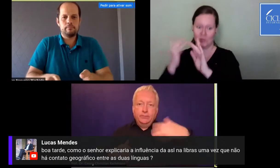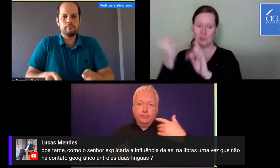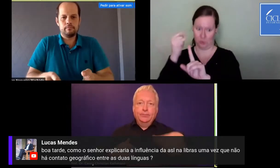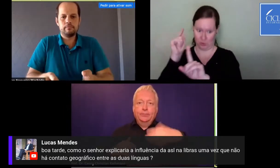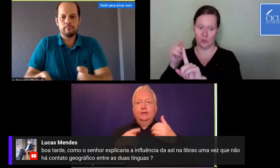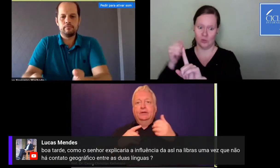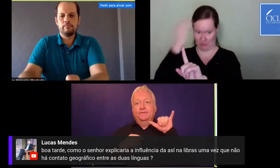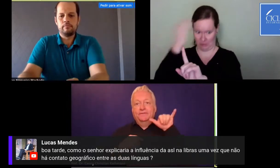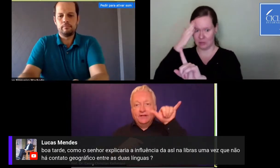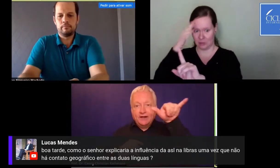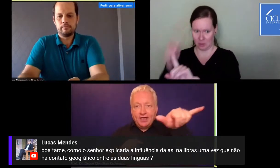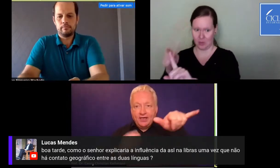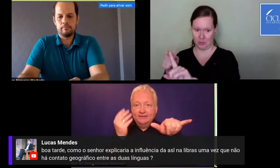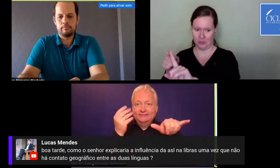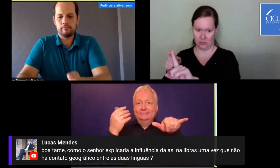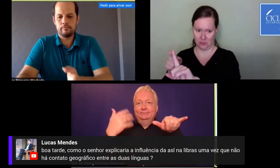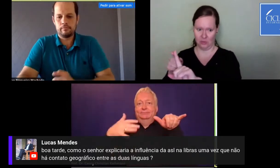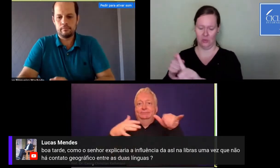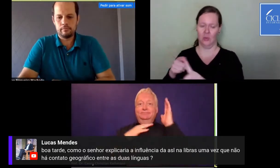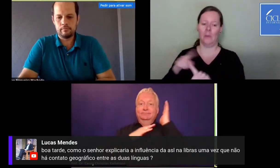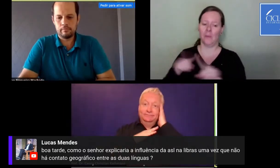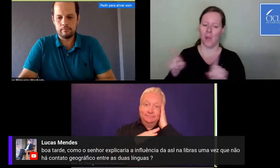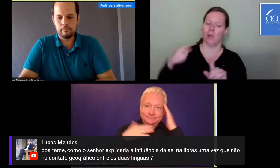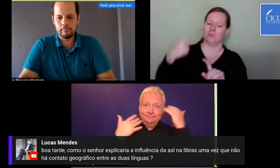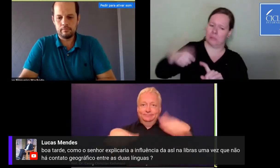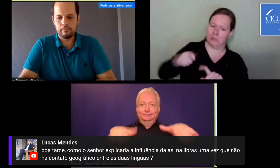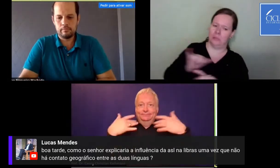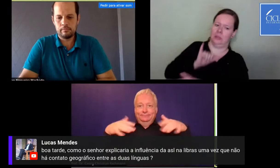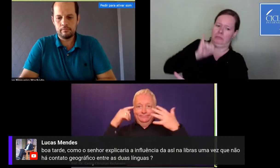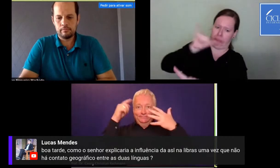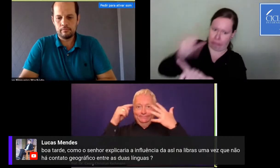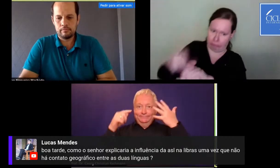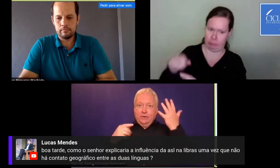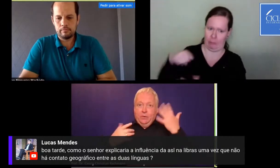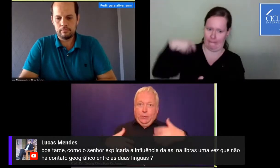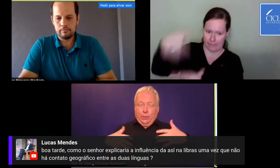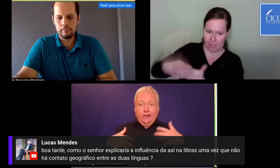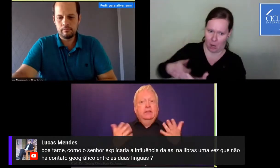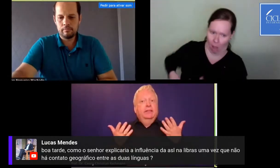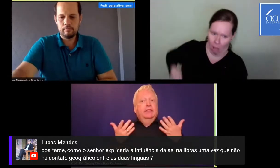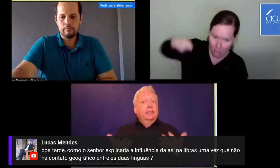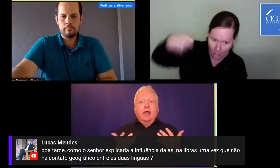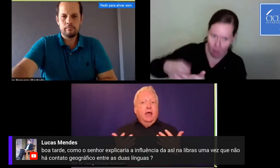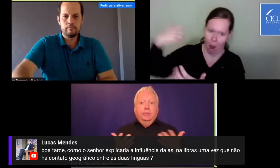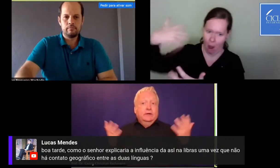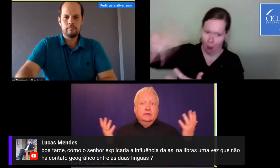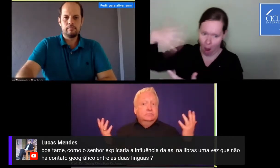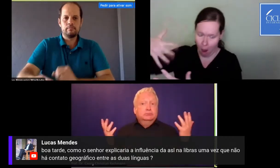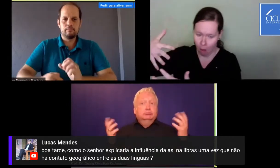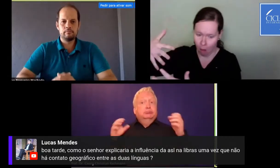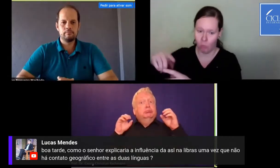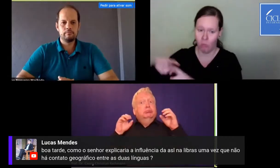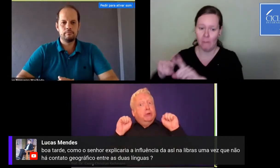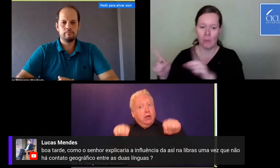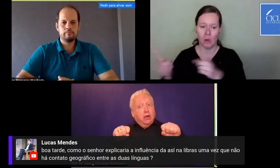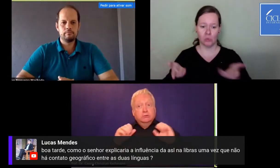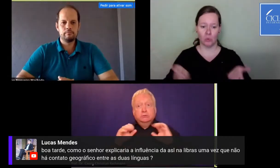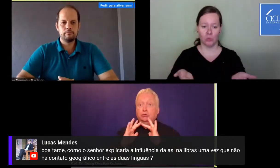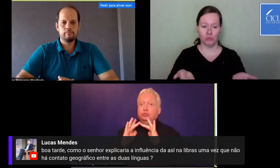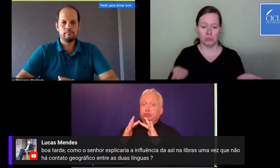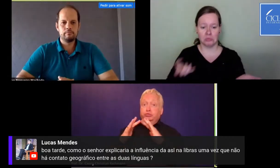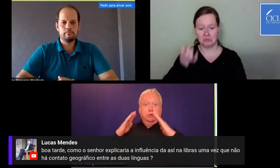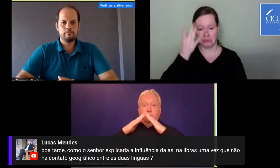por exemplo, tem um papel importante nisso, né, por causa dessas influências da língua de sinais americana.